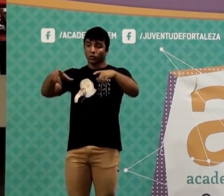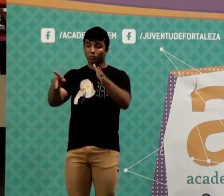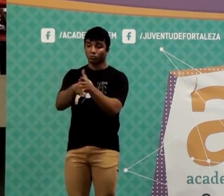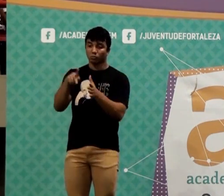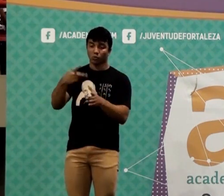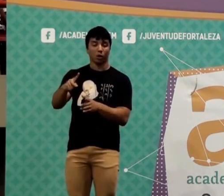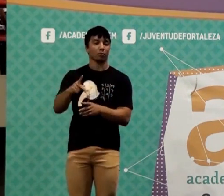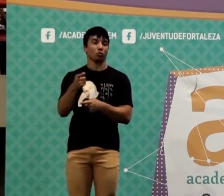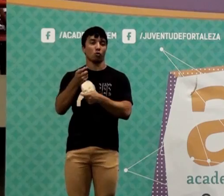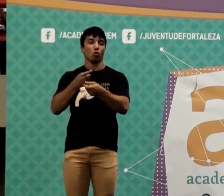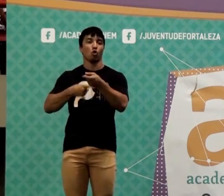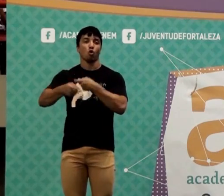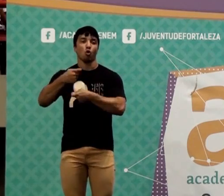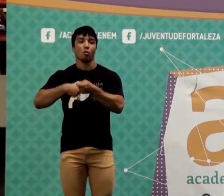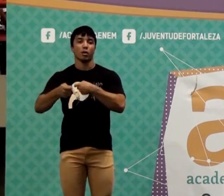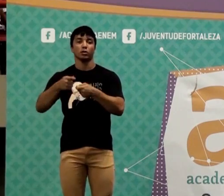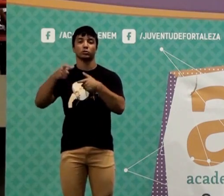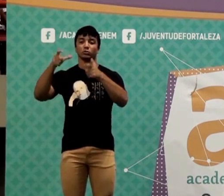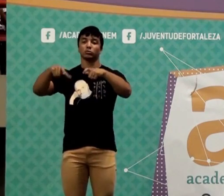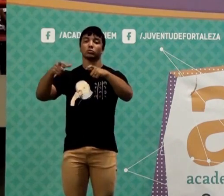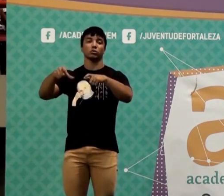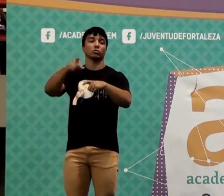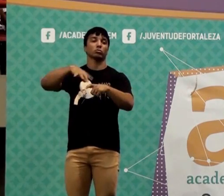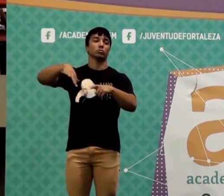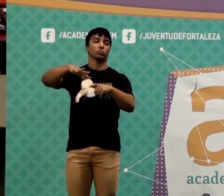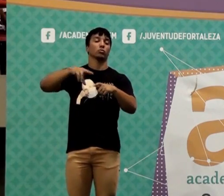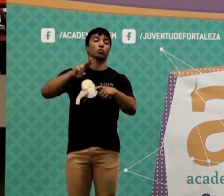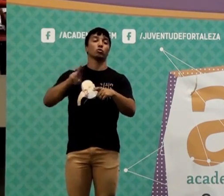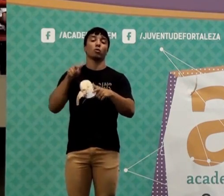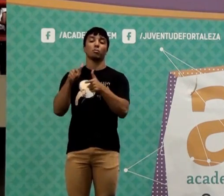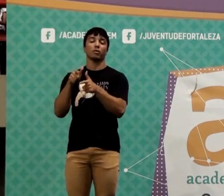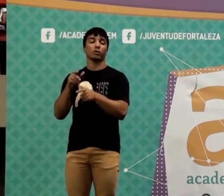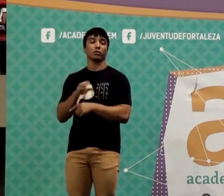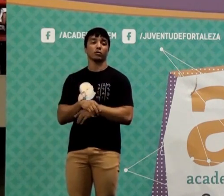Europa. Quando eles conheceram o perfume do Oriente, que é essência pura,